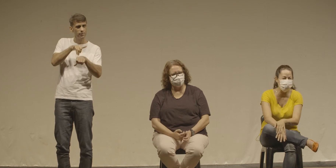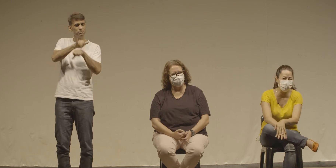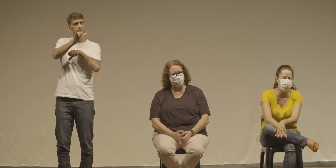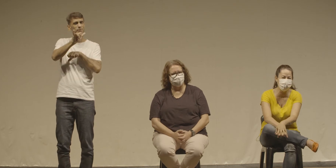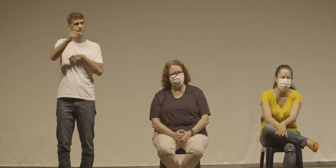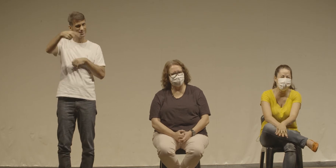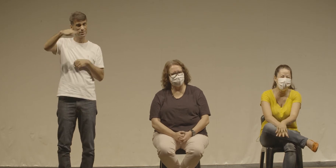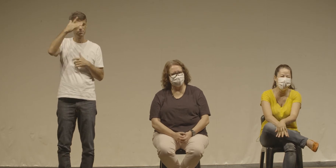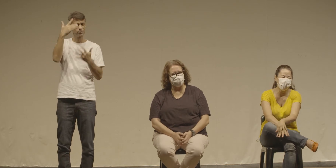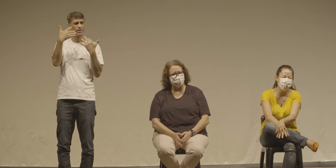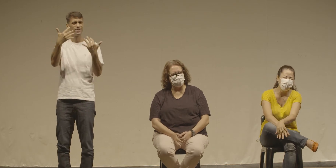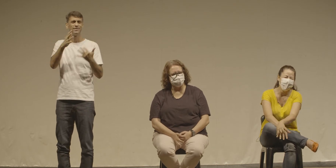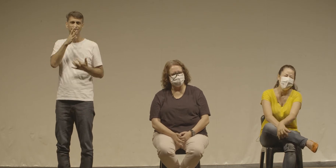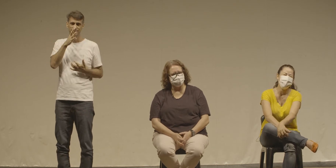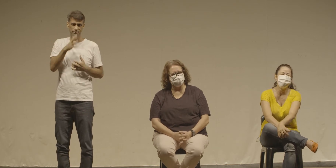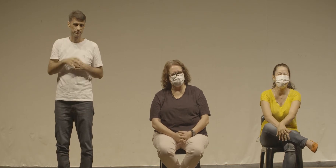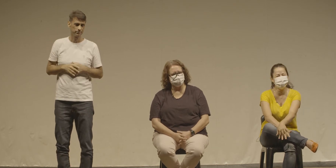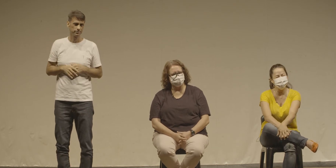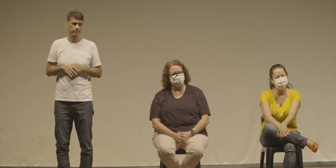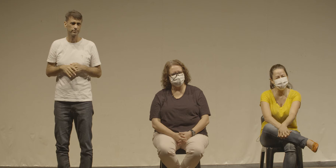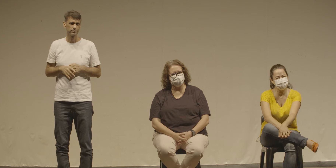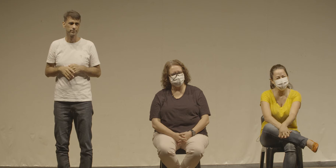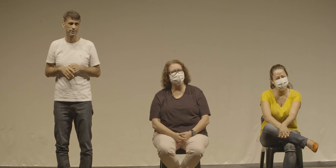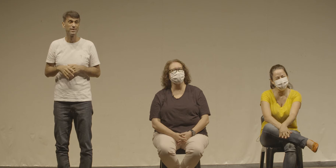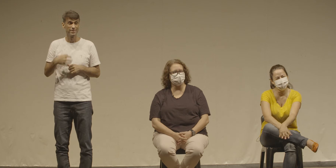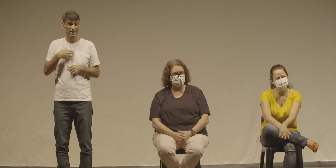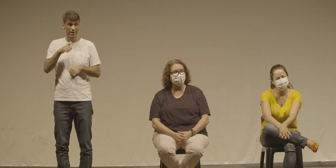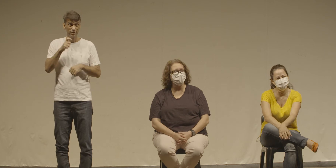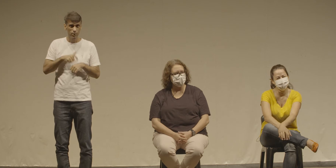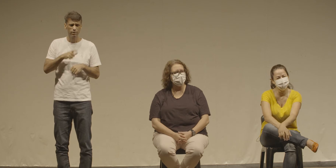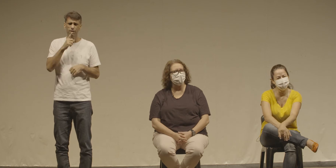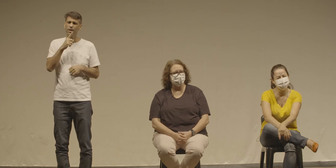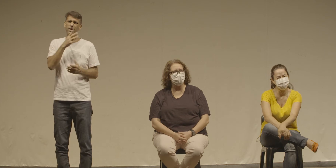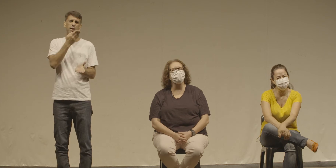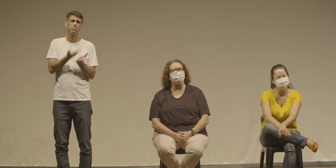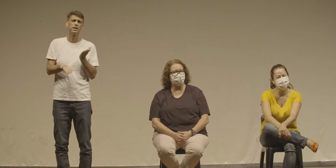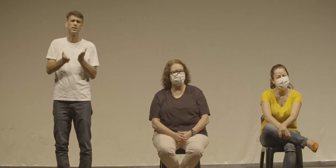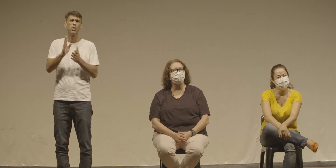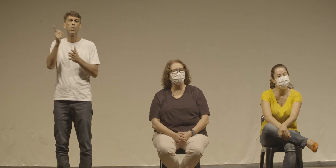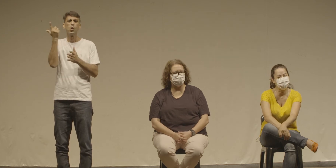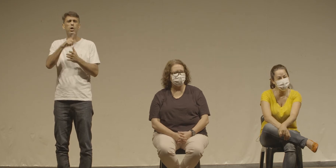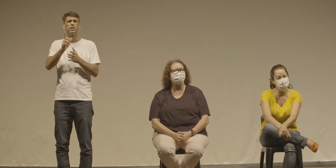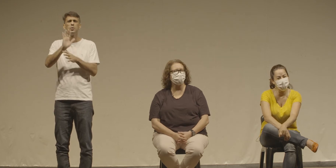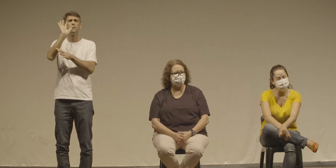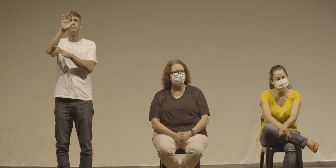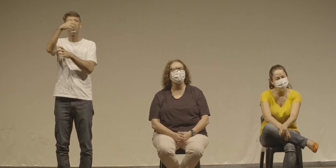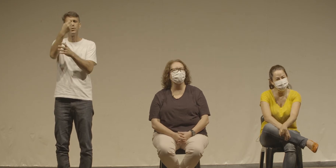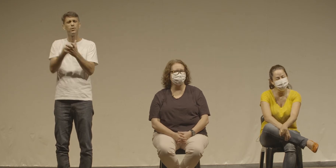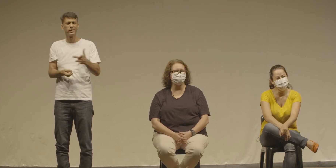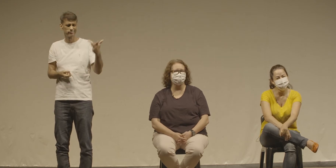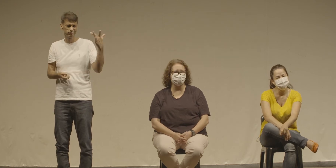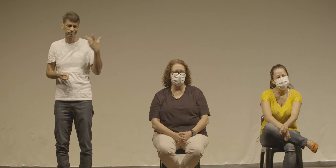objetivo, foi atingido. Porque foi essa impressão que eu tive. Eu falei assim, meu Deus, elas não conseguiram. Essa expectativa que toda,